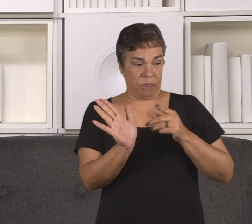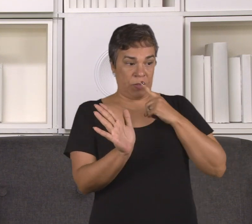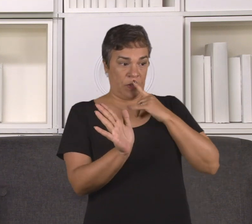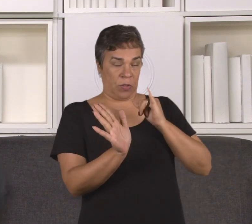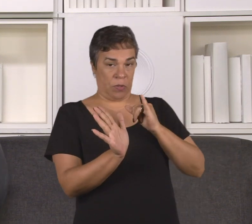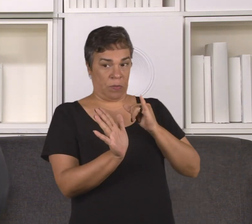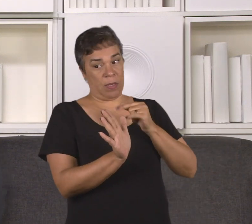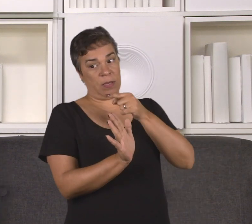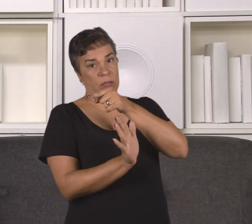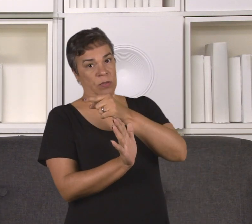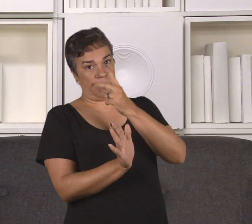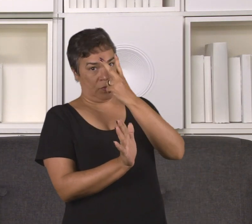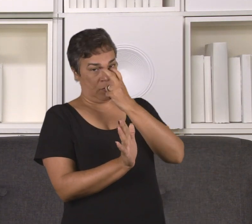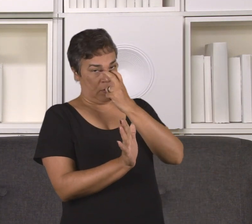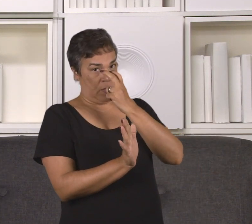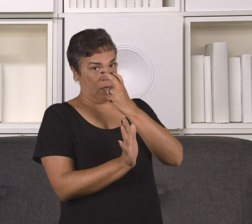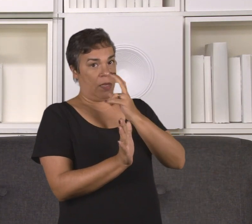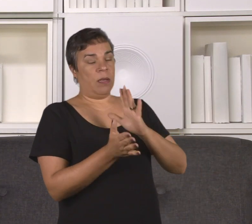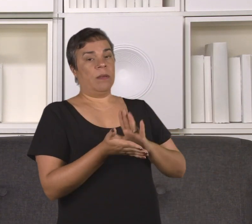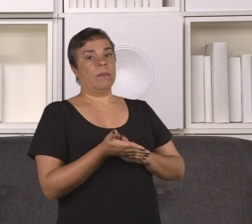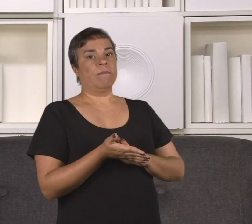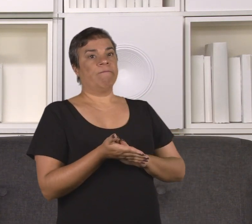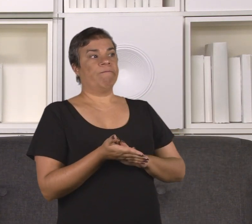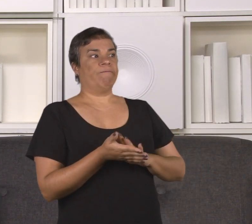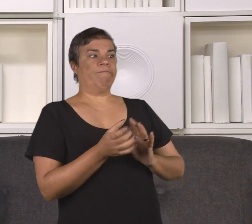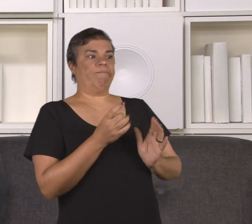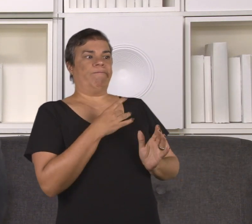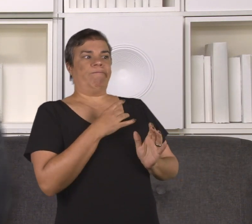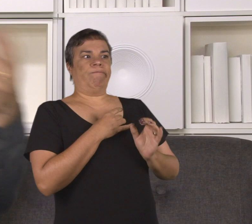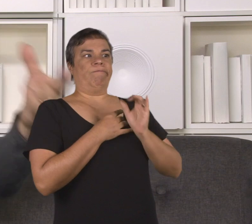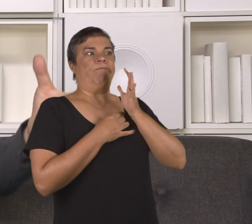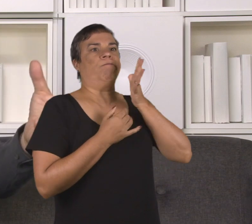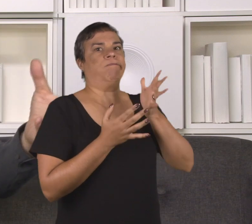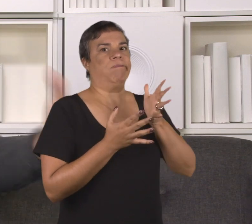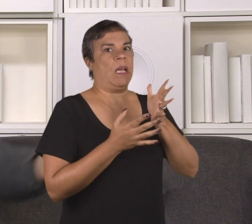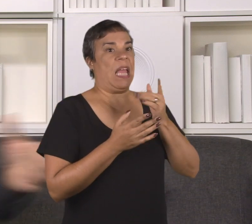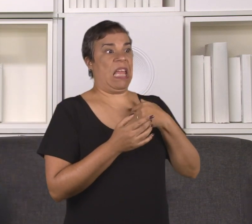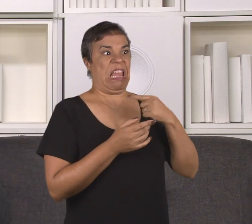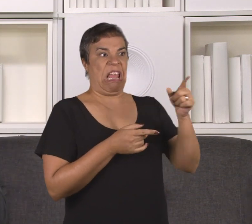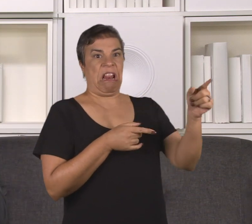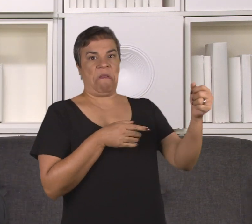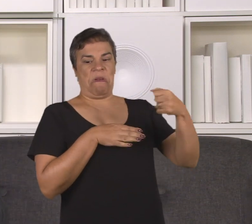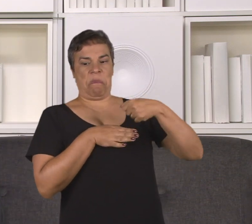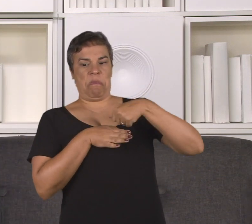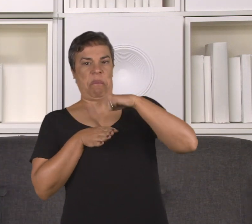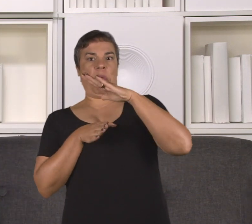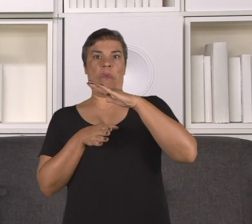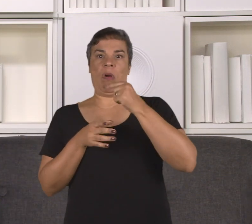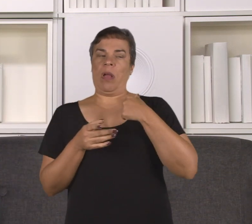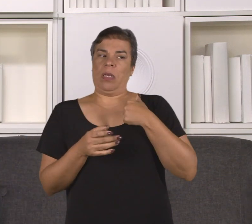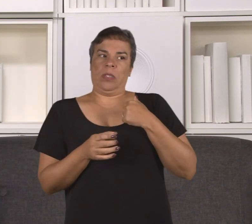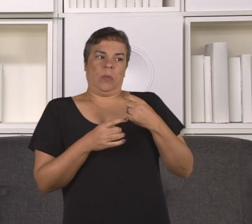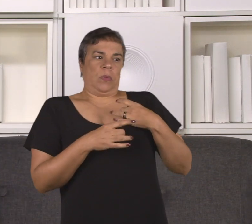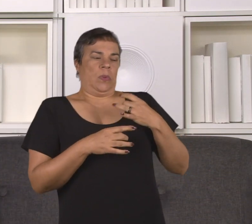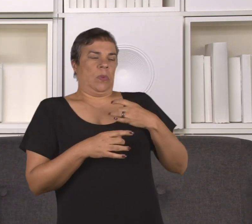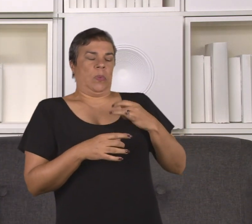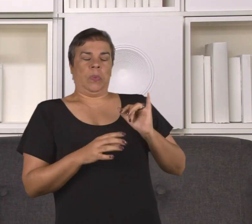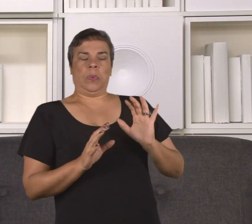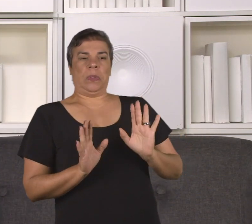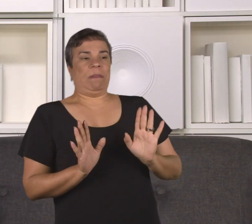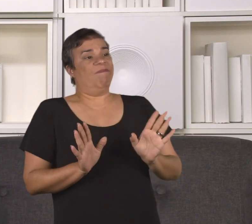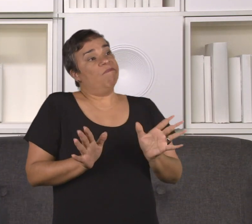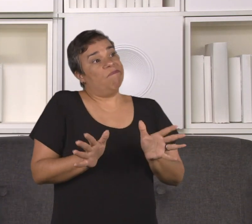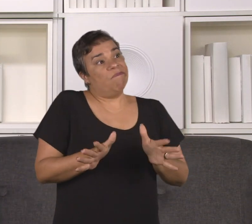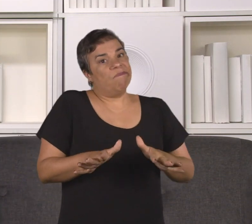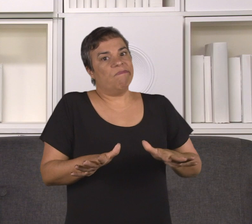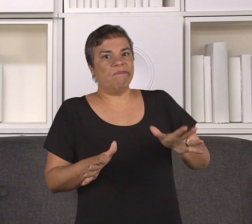pais do ex-cego tiveram medo de ser expulsos da sinagoga. Então eles respondem com